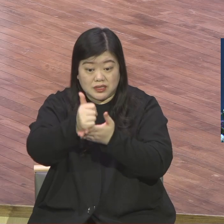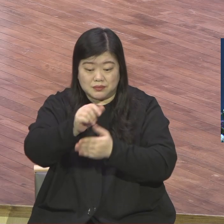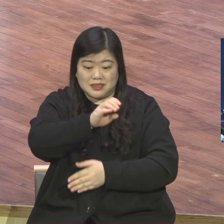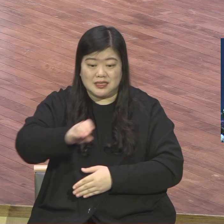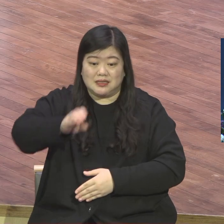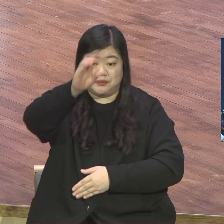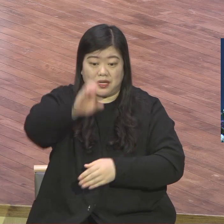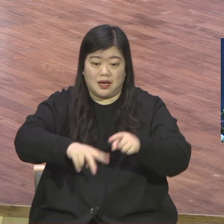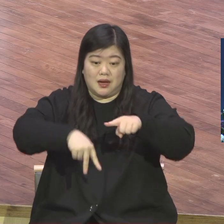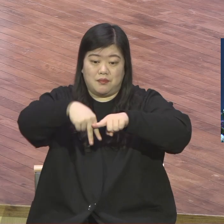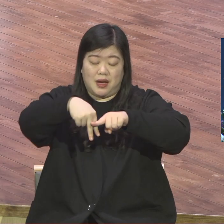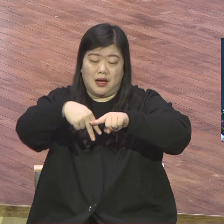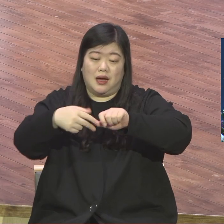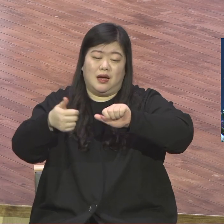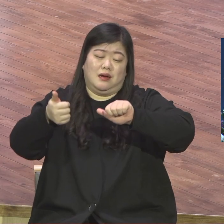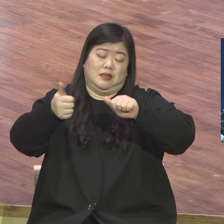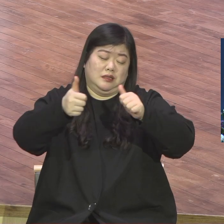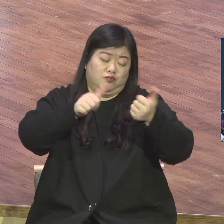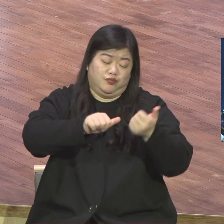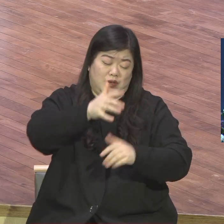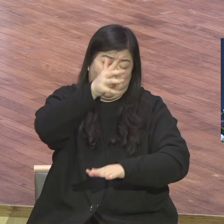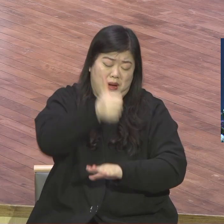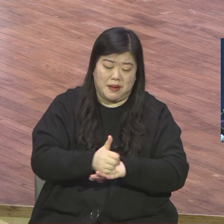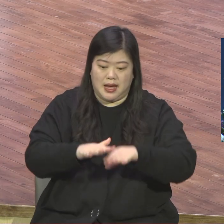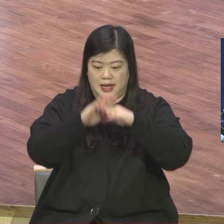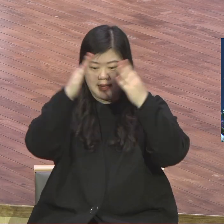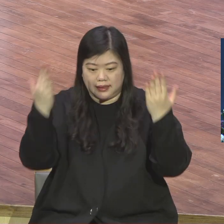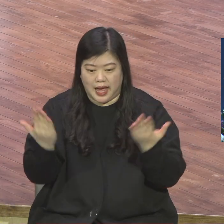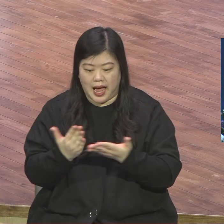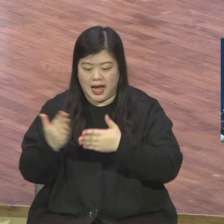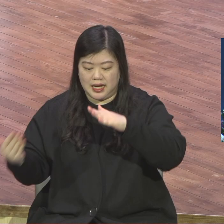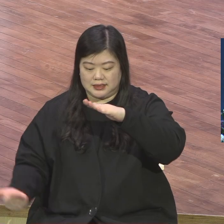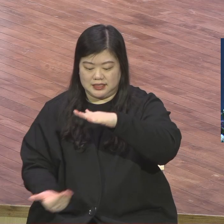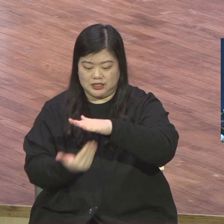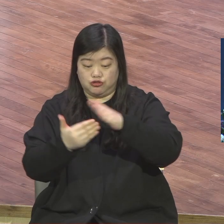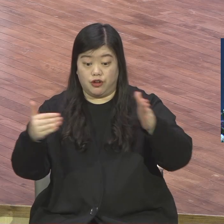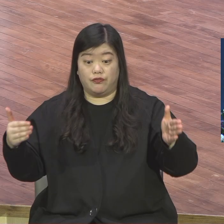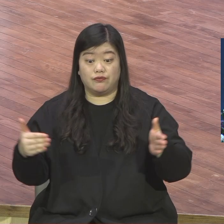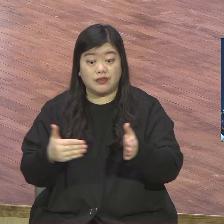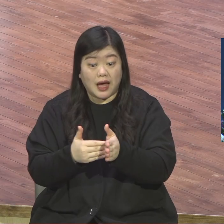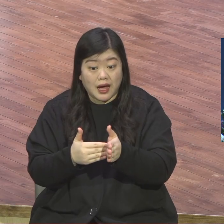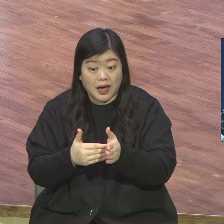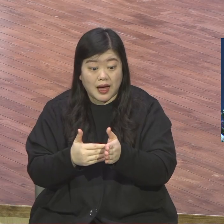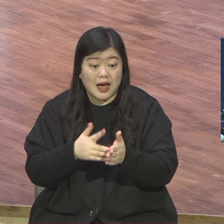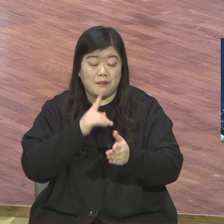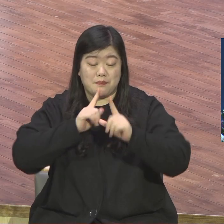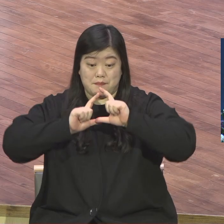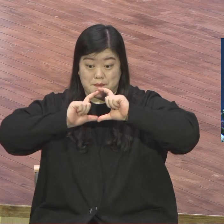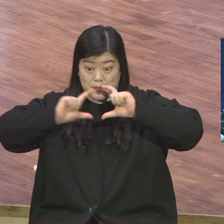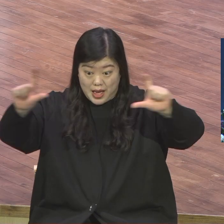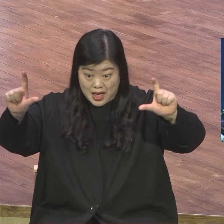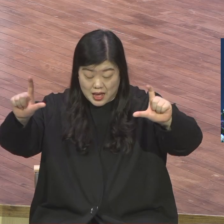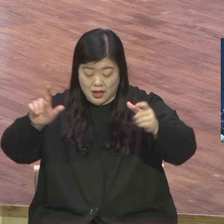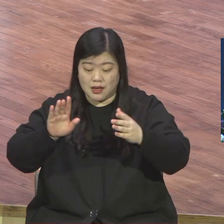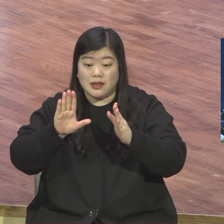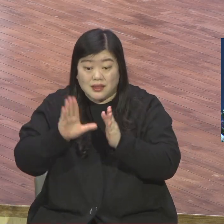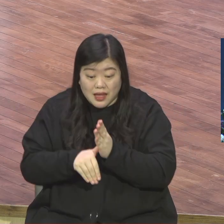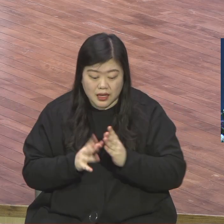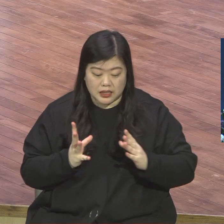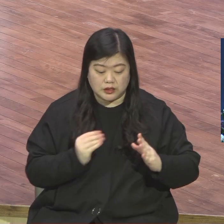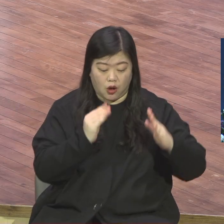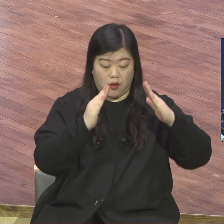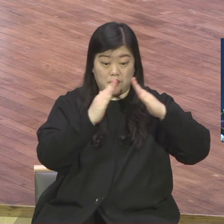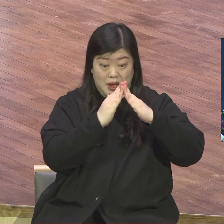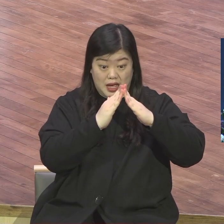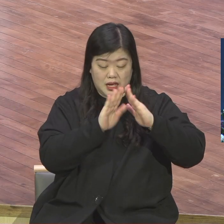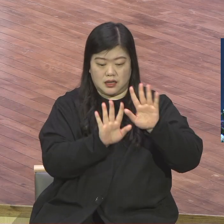순간에 지성소와 성소를 가로막고 있던 말 가죽으로 된 그 휘장이 쫙 찢어지면서